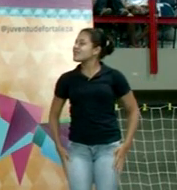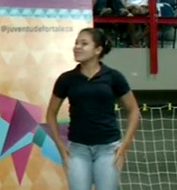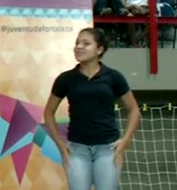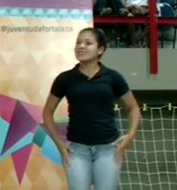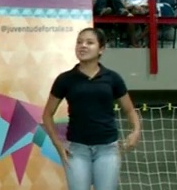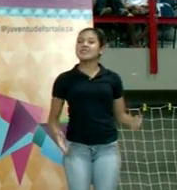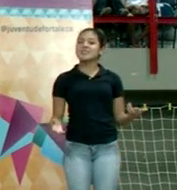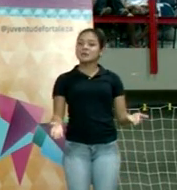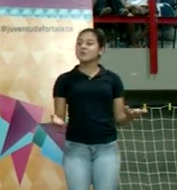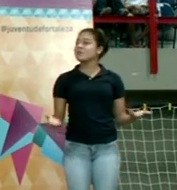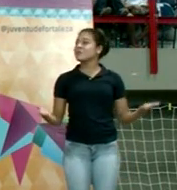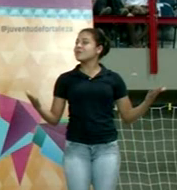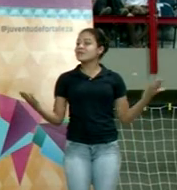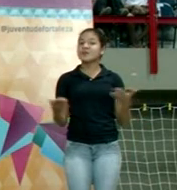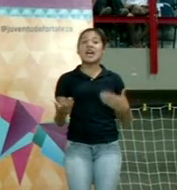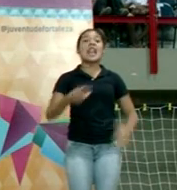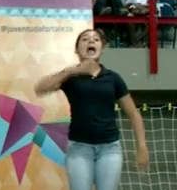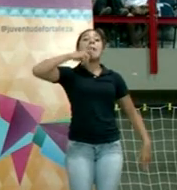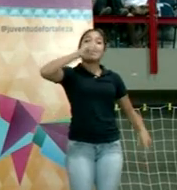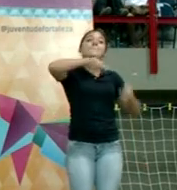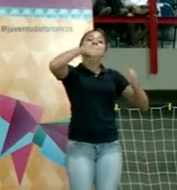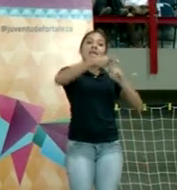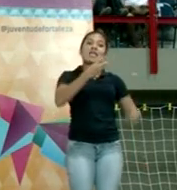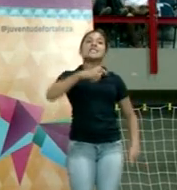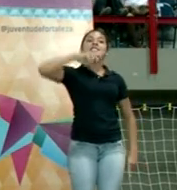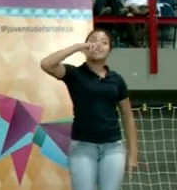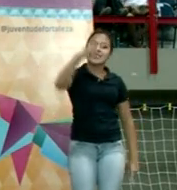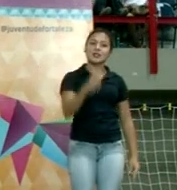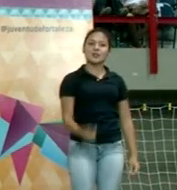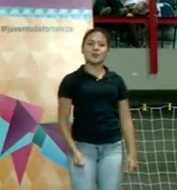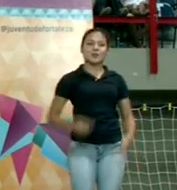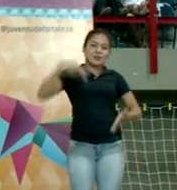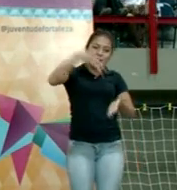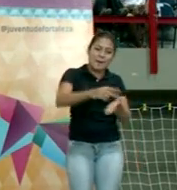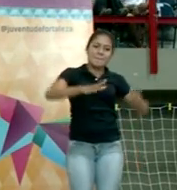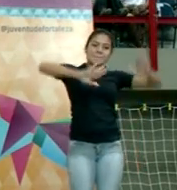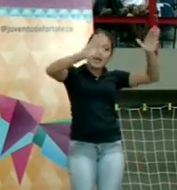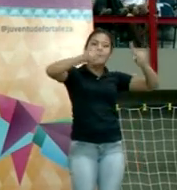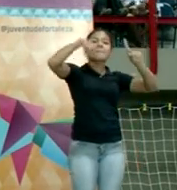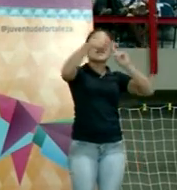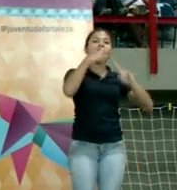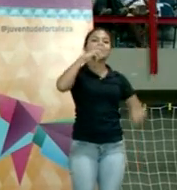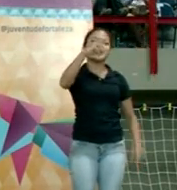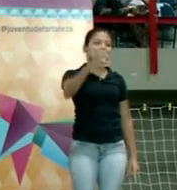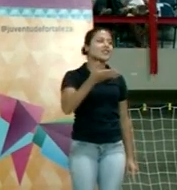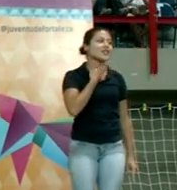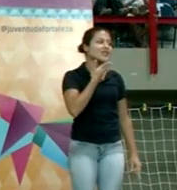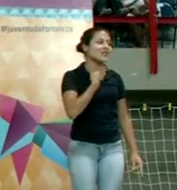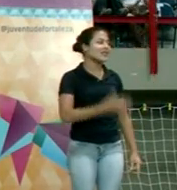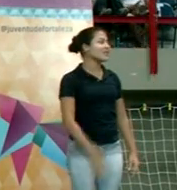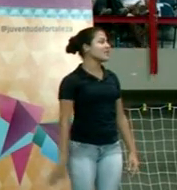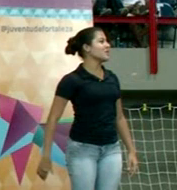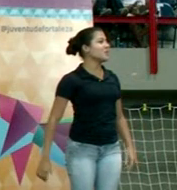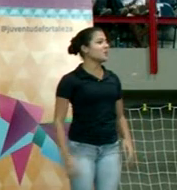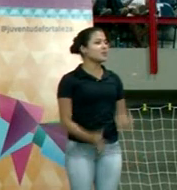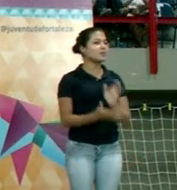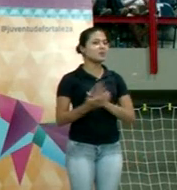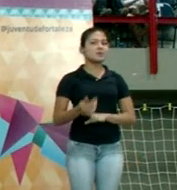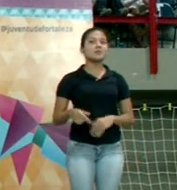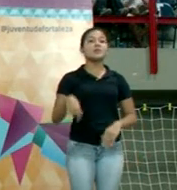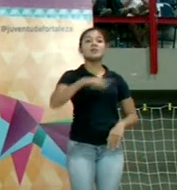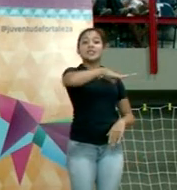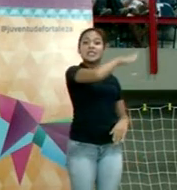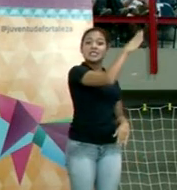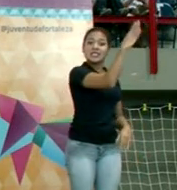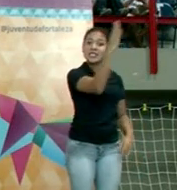pé. Agora eu quero com um grito. Vai gritar. Vamos lá. Vamos fazer indo e voltando,